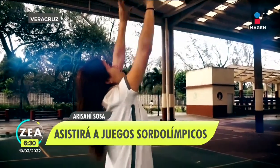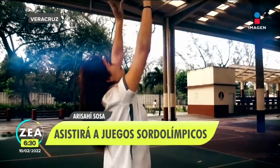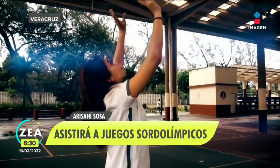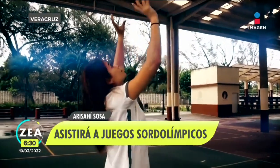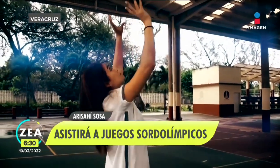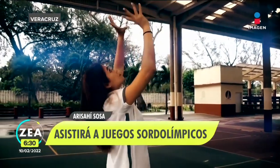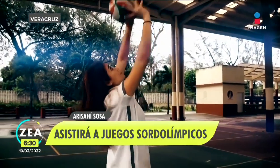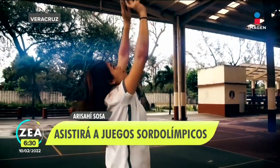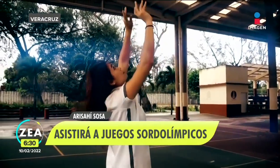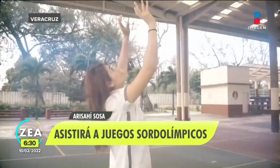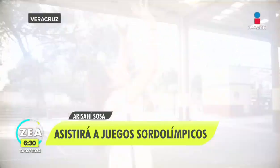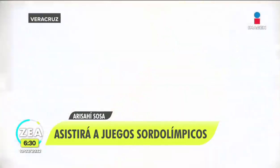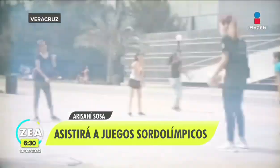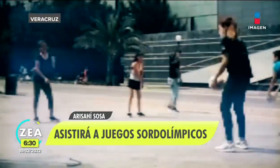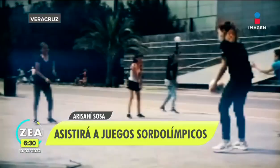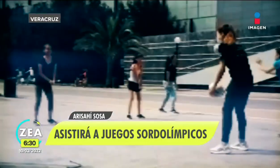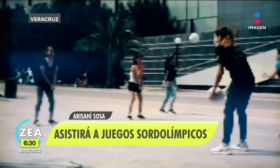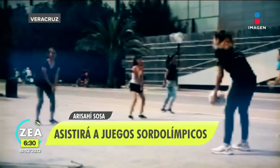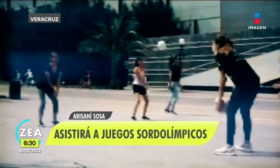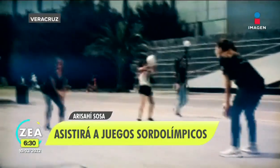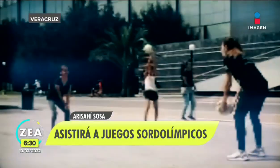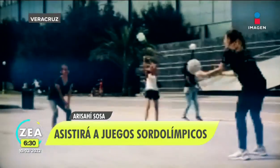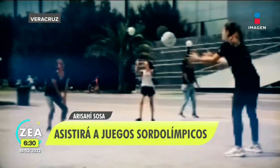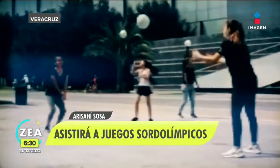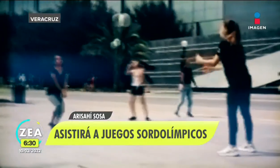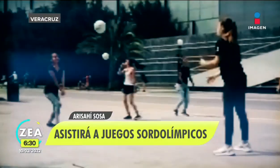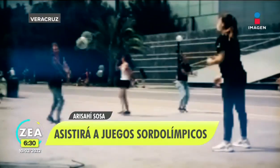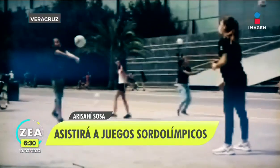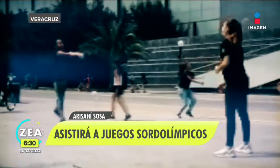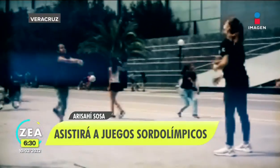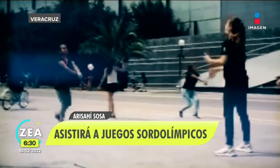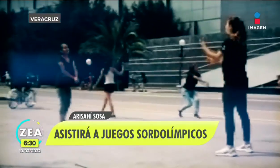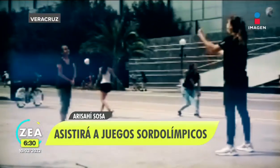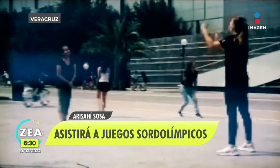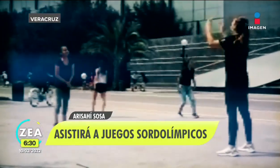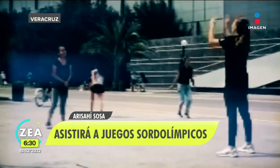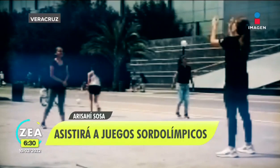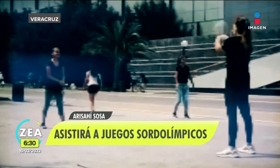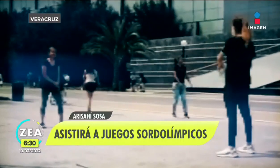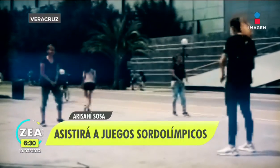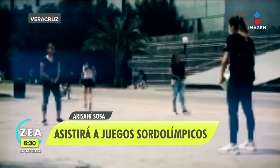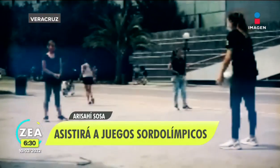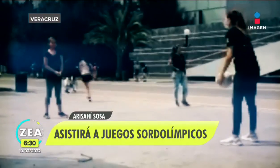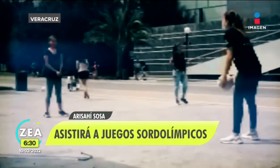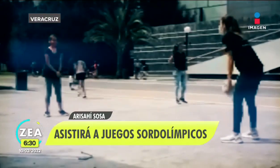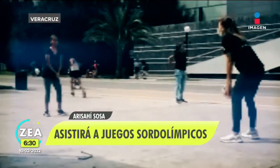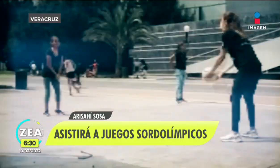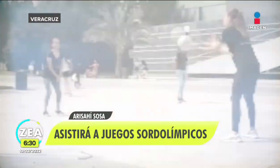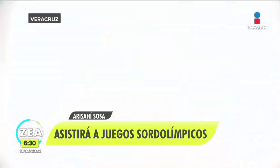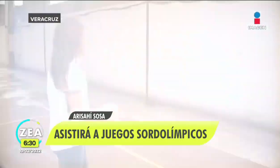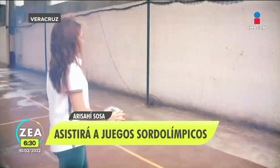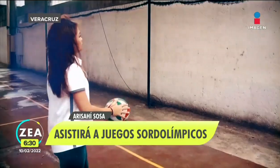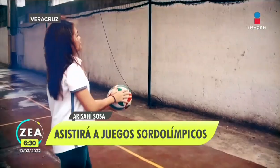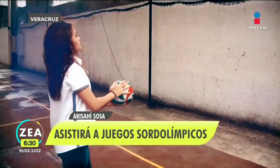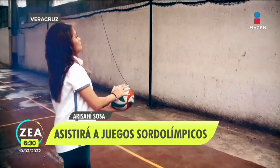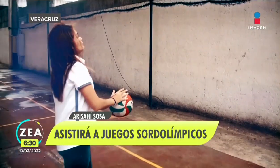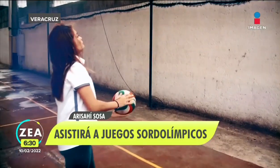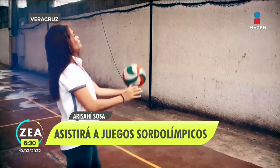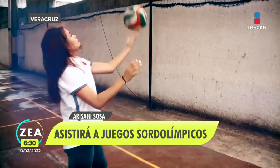Brasil el próximo año. Motivada por su mamá, este deporte lo inició hace 8 años. En poco tiempo aprendió y ya